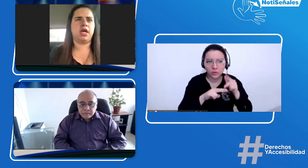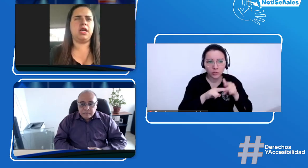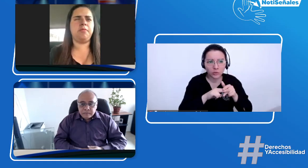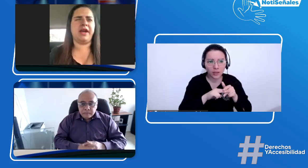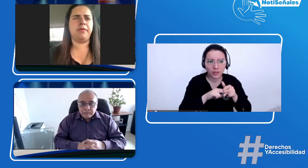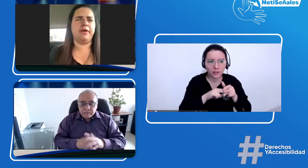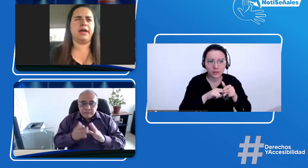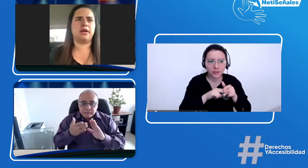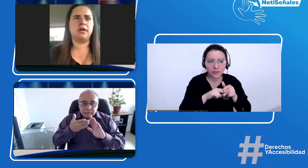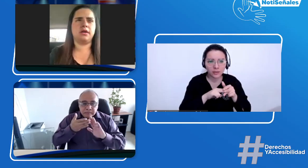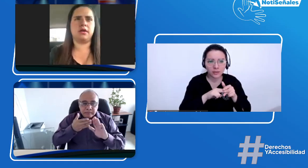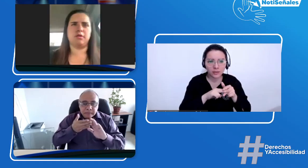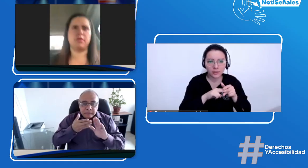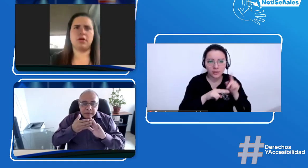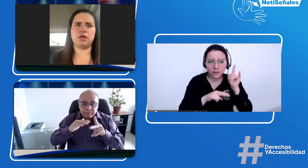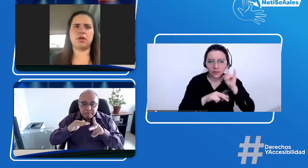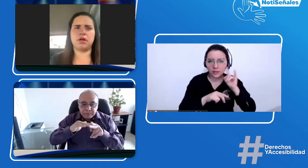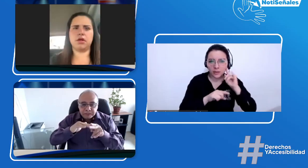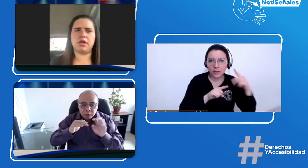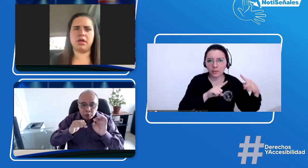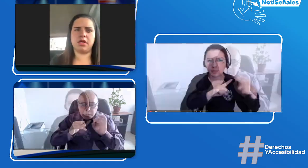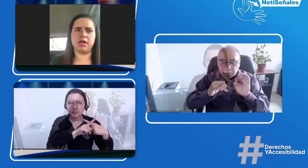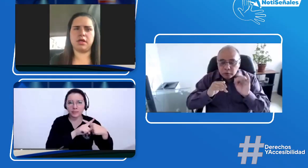¿De quién es?